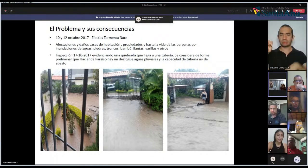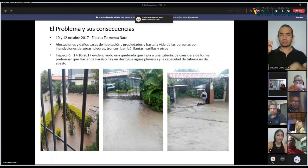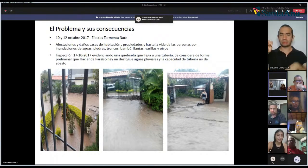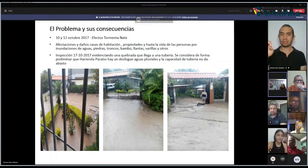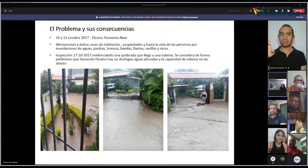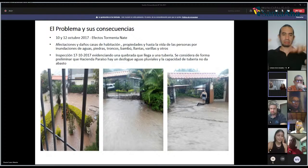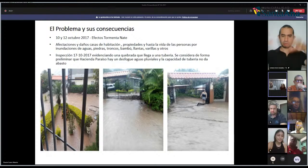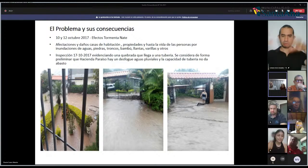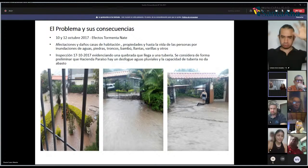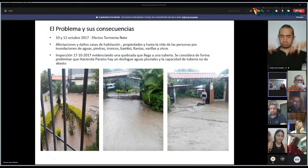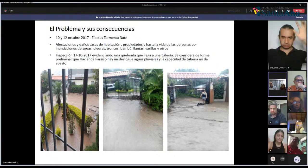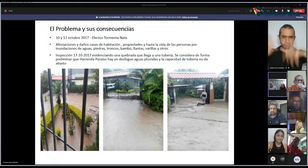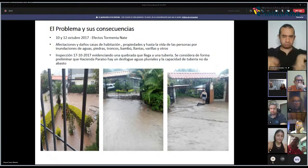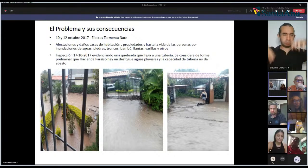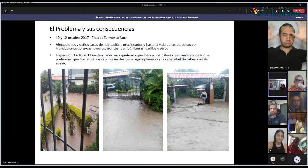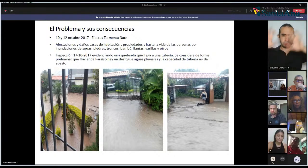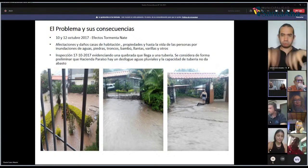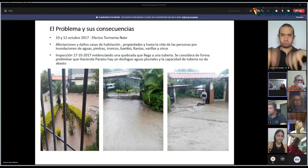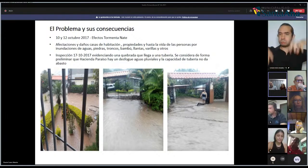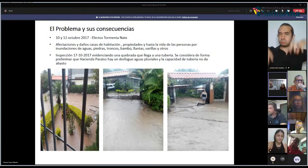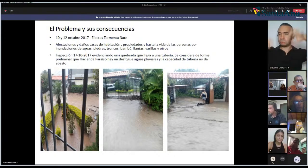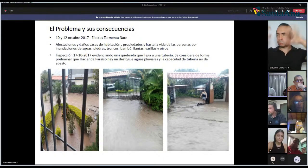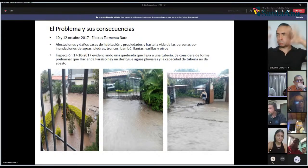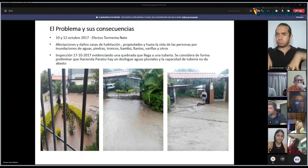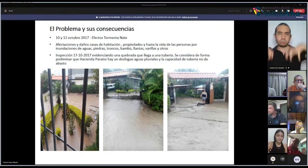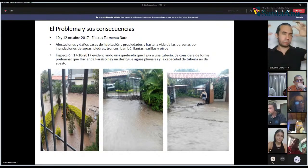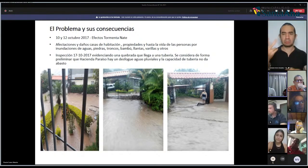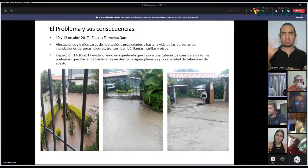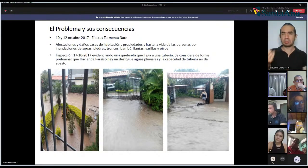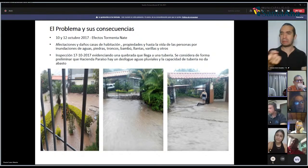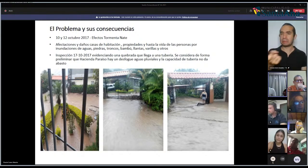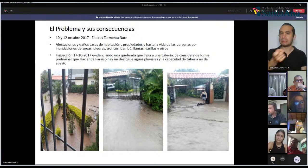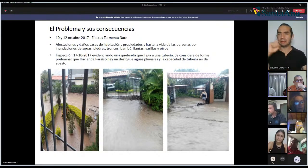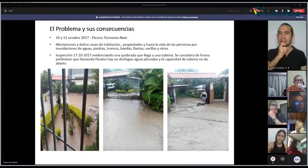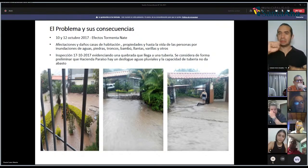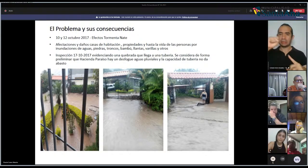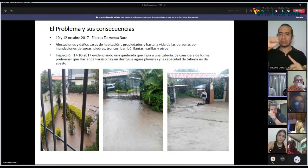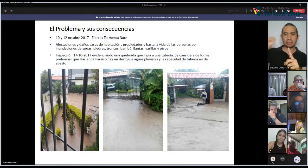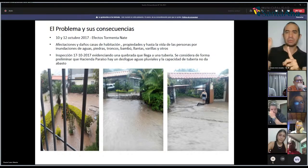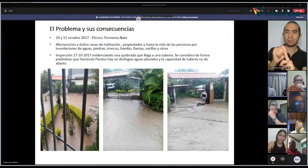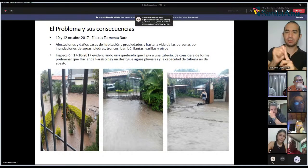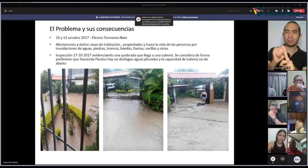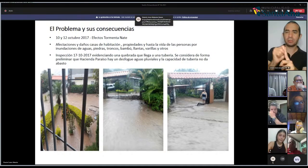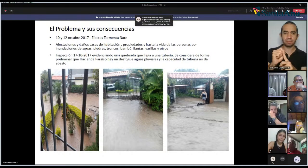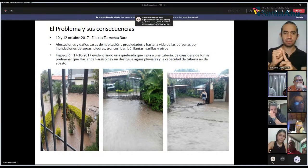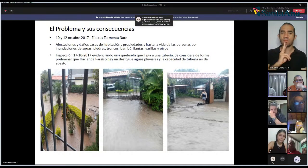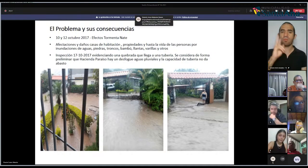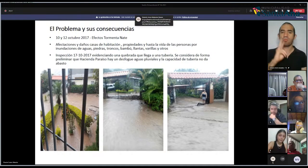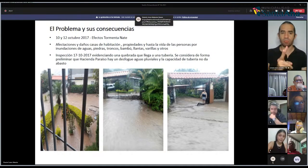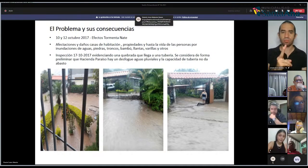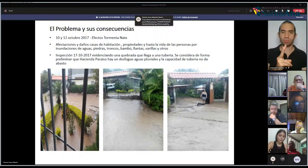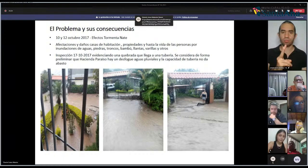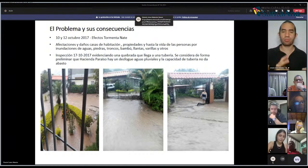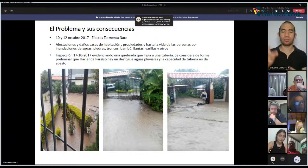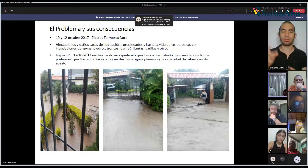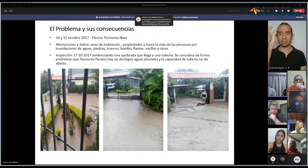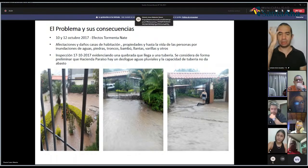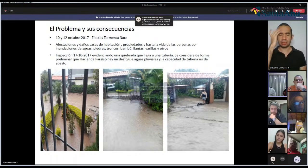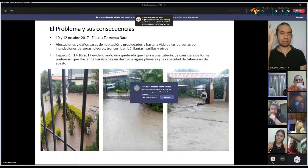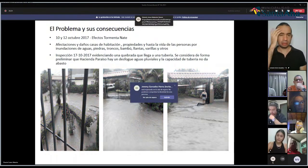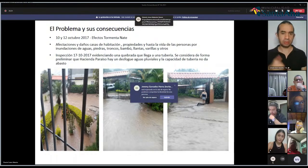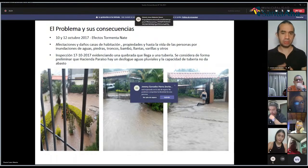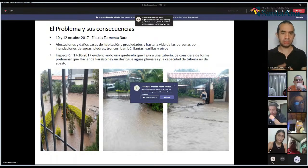ilustren la situación tan difícil y verdaderamente preocupante que hemos tenido con esta situación